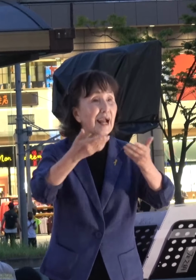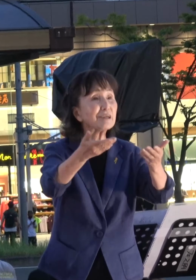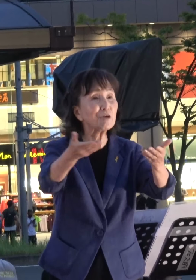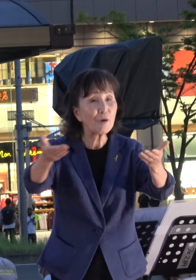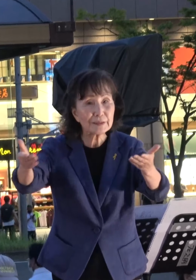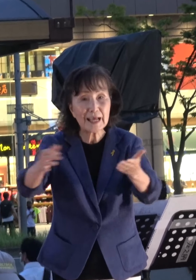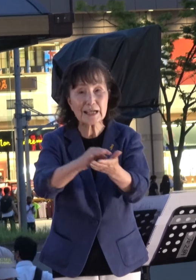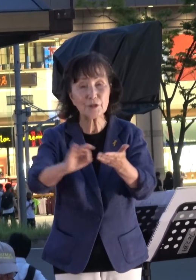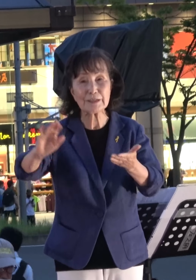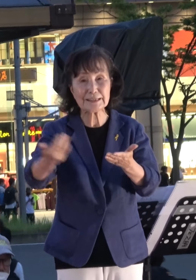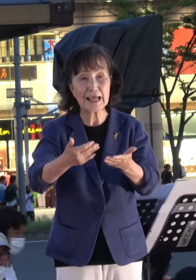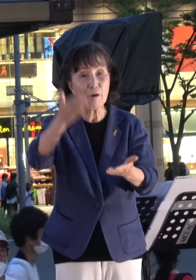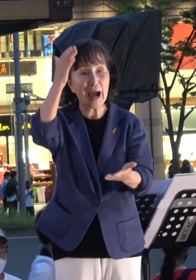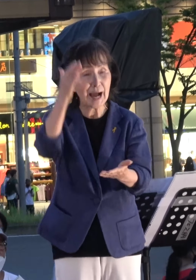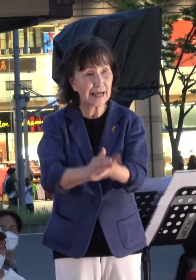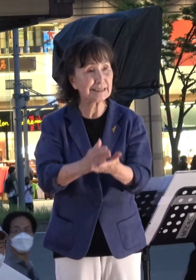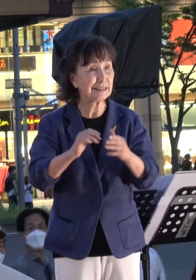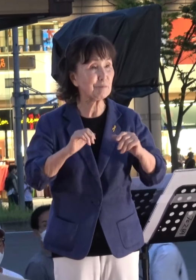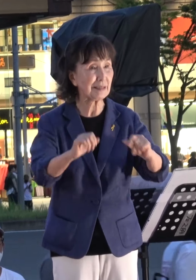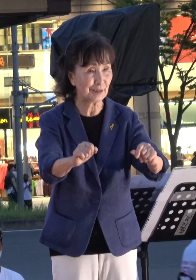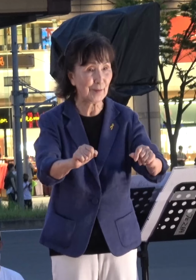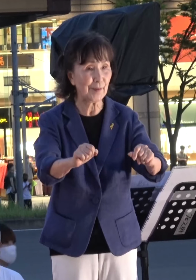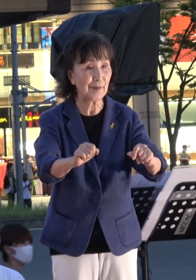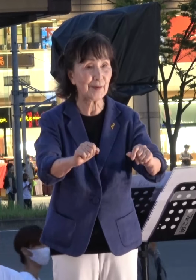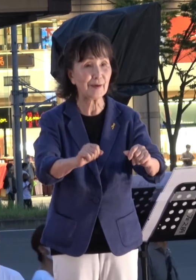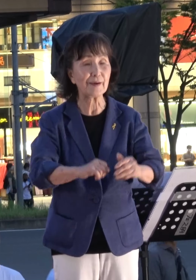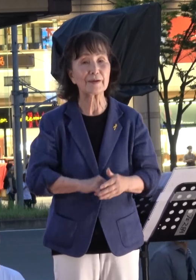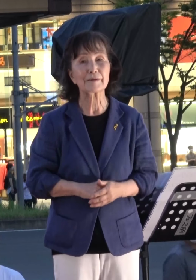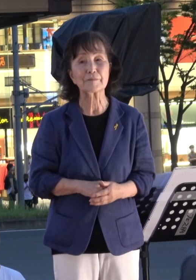消費税を廃止しましょう。